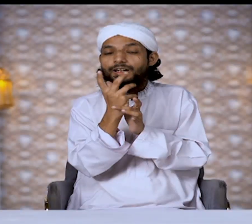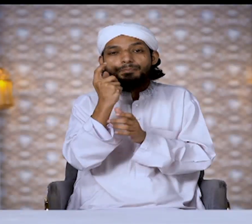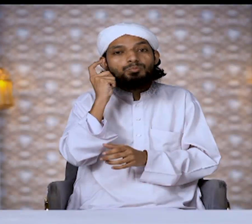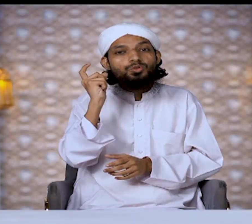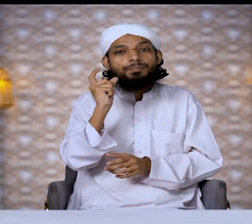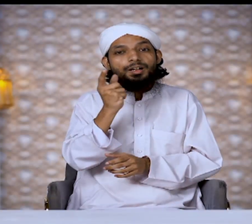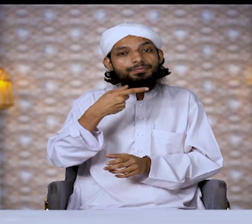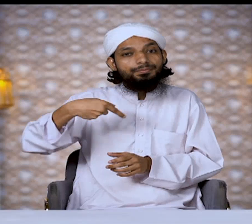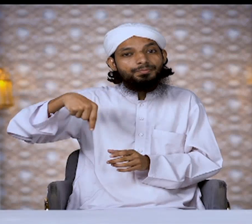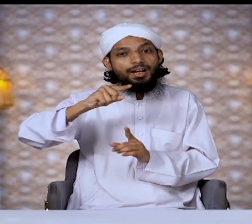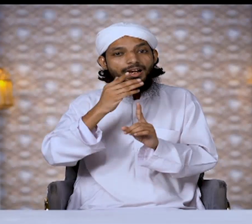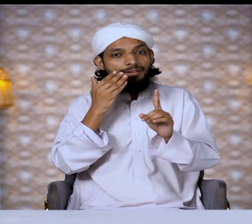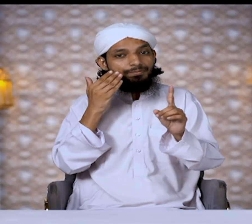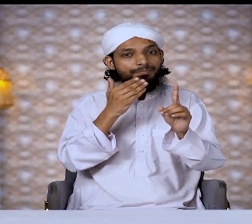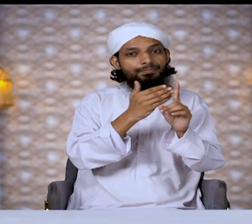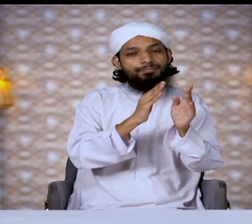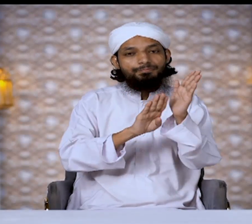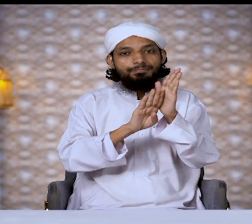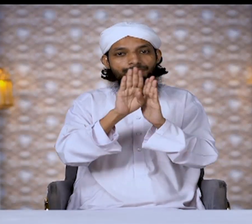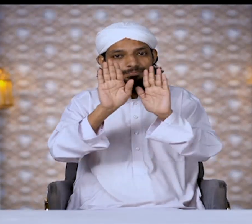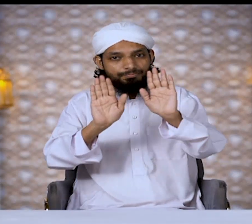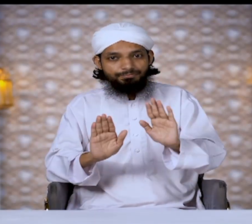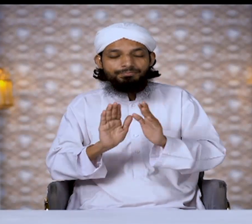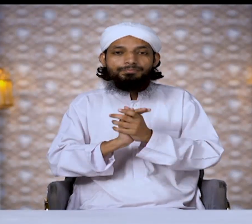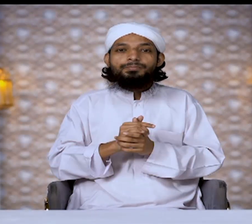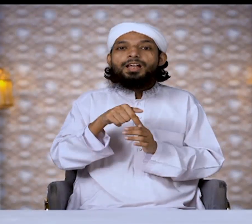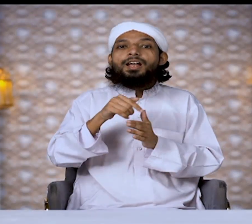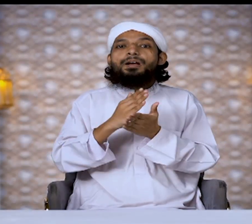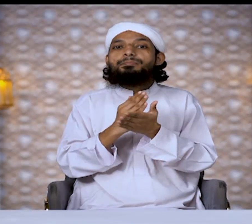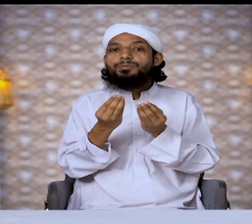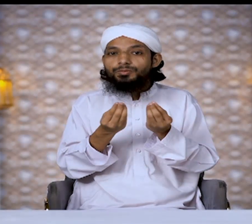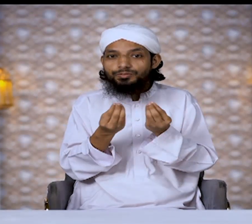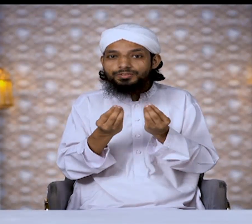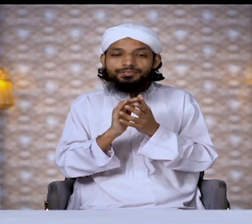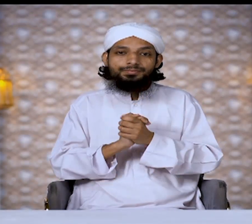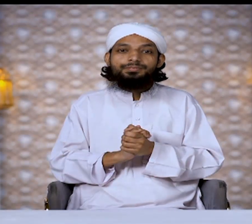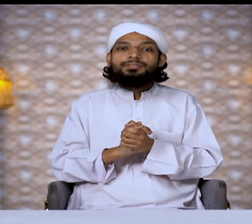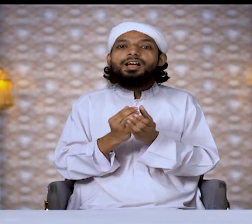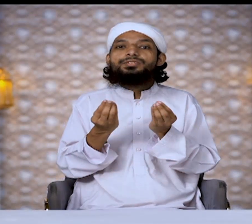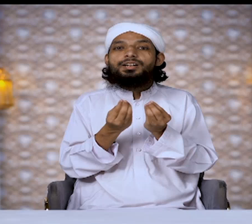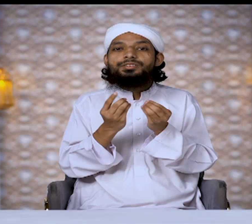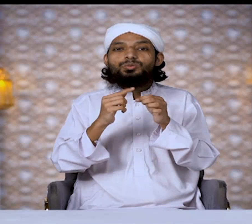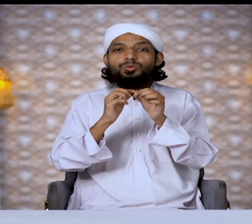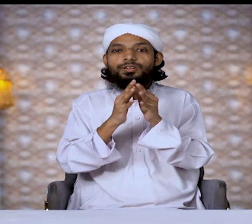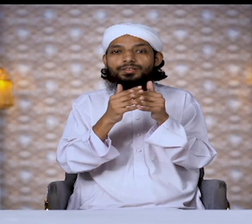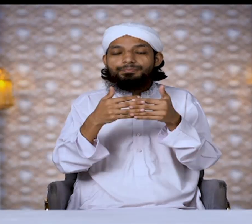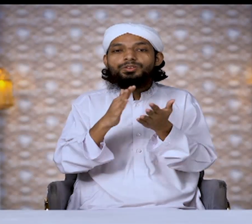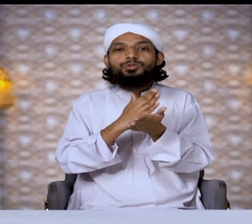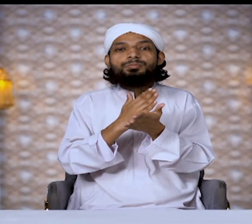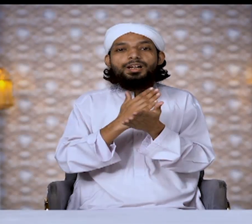ہی مسلمانوں کے لیے راہ ہدایت کا حقیقی چراغ ہے، جس کے مفہوم و مطلوب کو سمجھنے کے لیے اس کا آسان ترجمہ